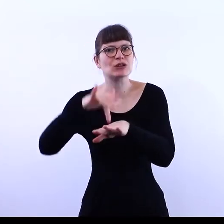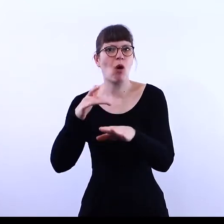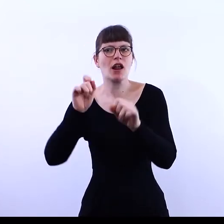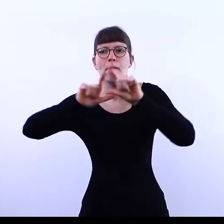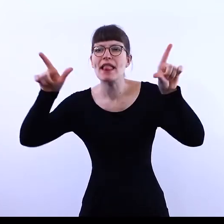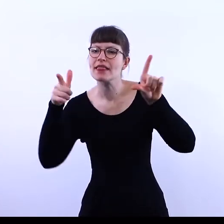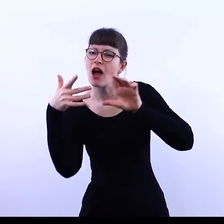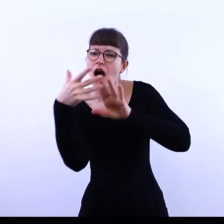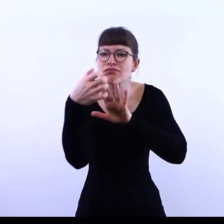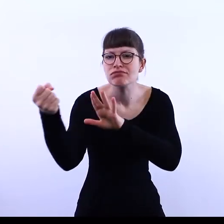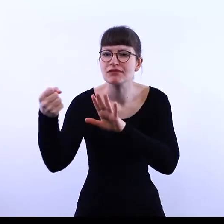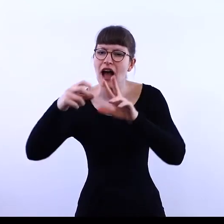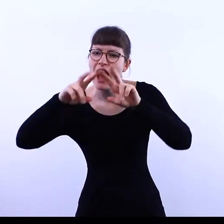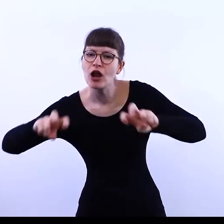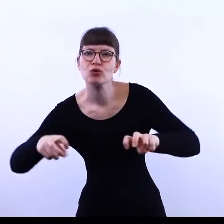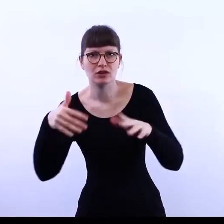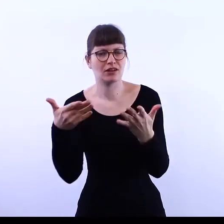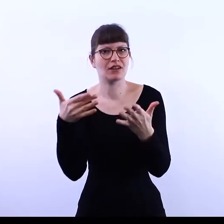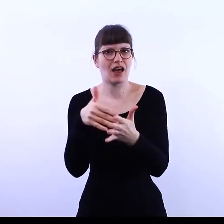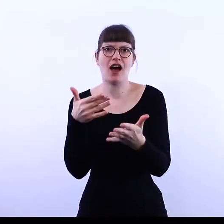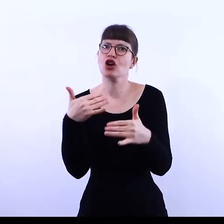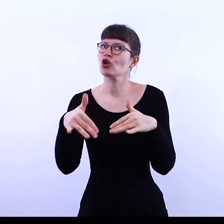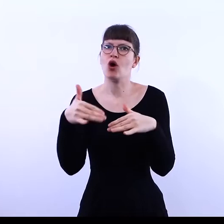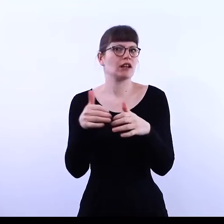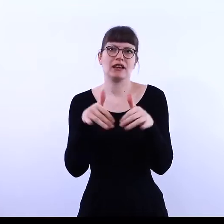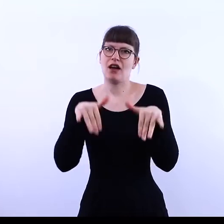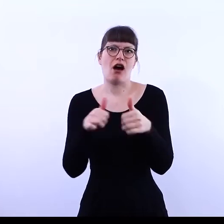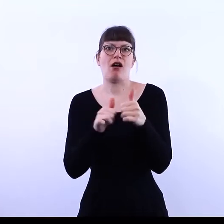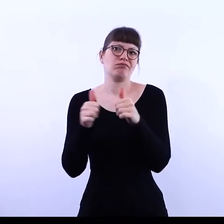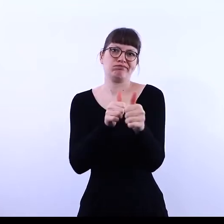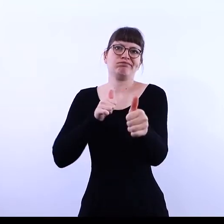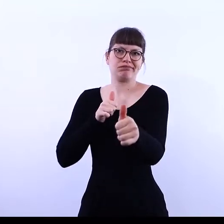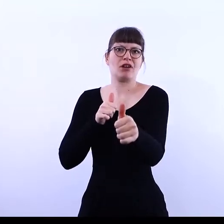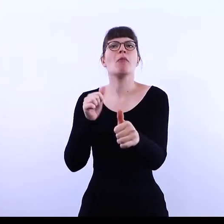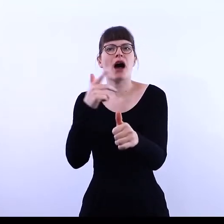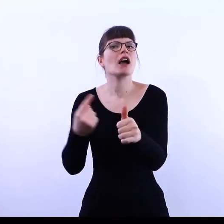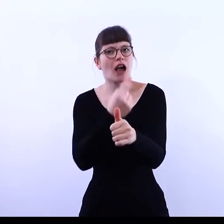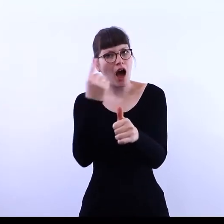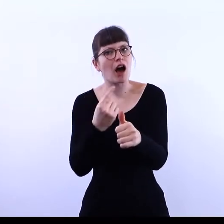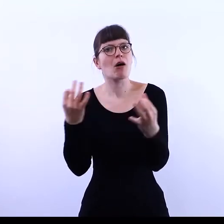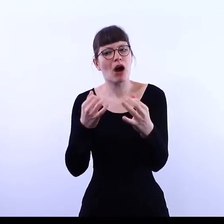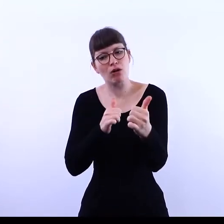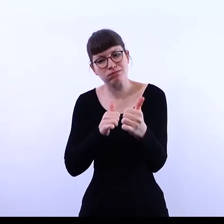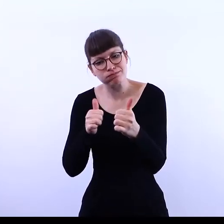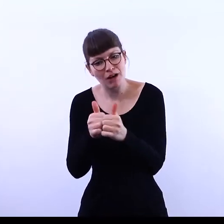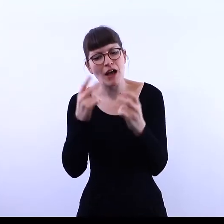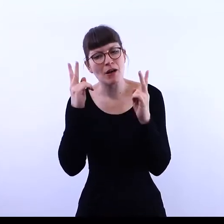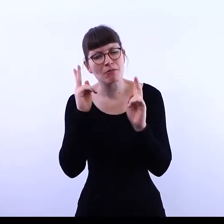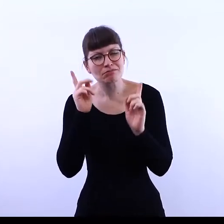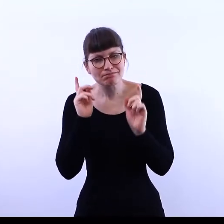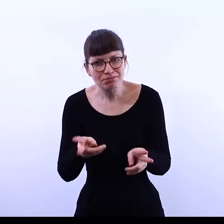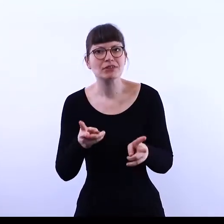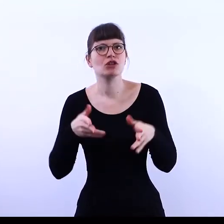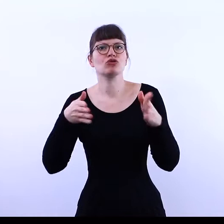ausgestattet, noch einen Tick weit entfernt. Also das wird schon noch ein paar Jahre dauern, bis wir diese Dinge auf den Straßen haben. Aber